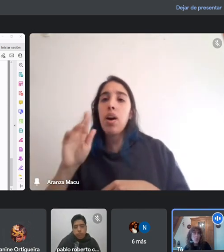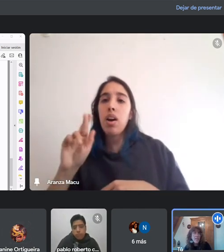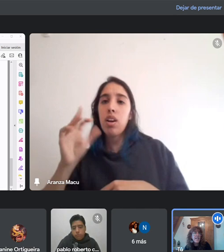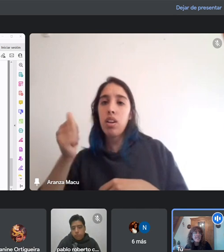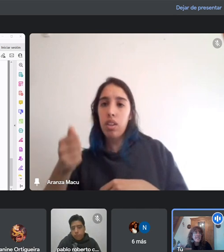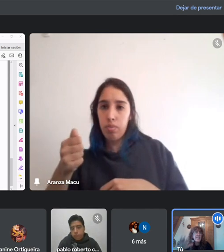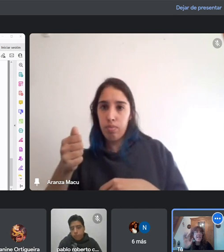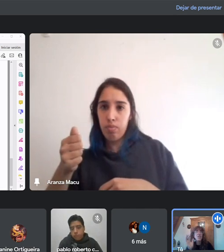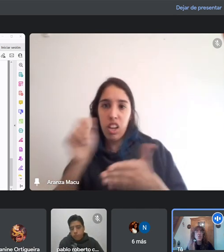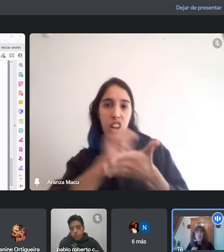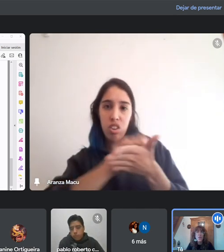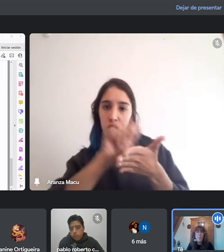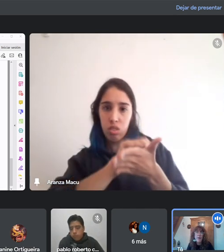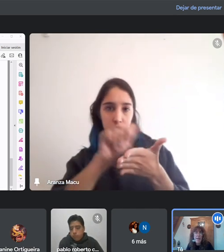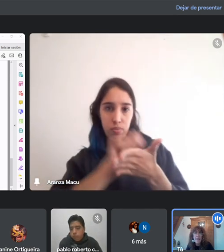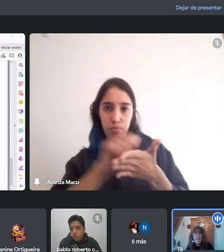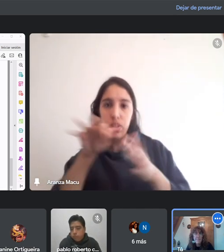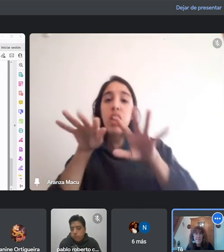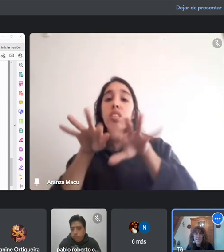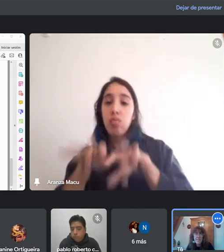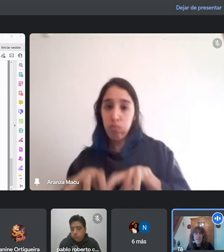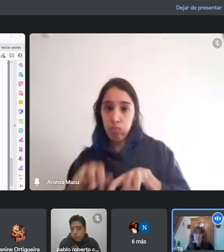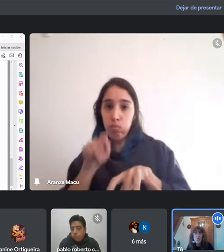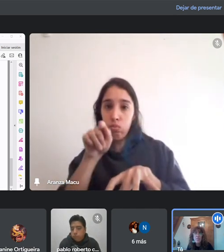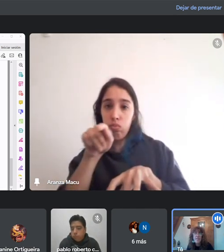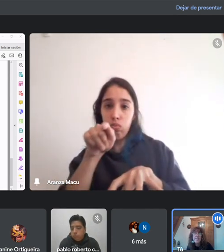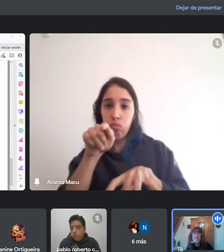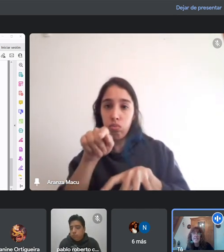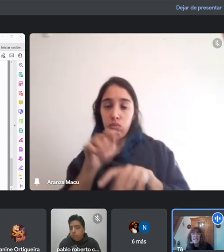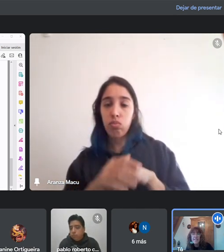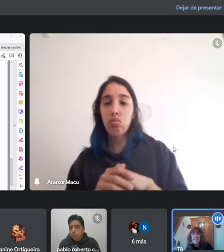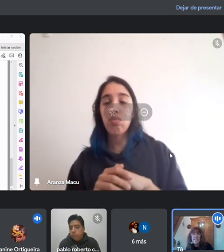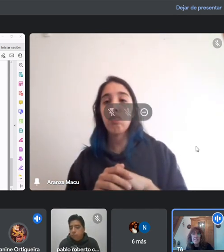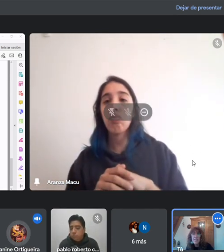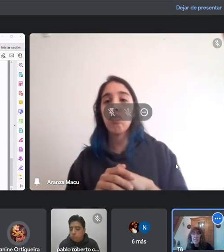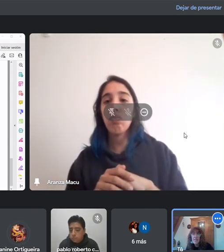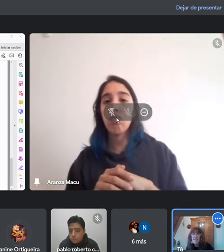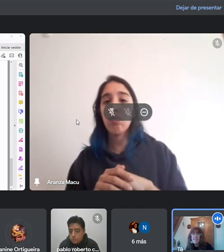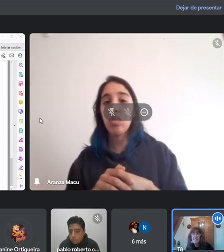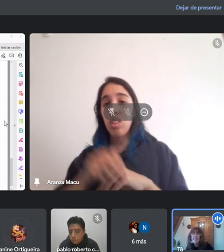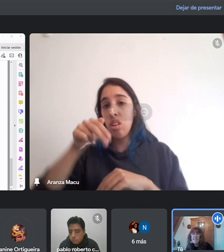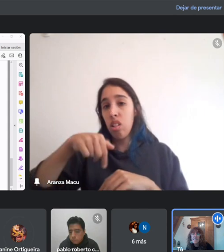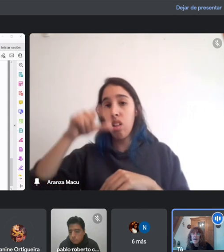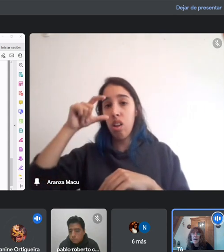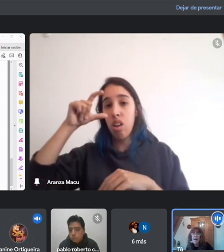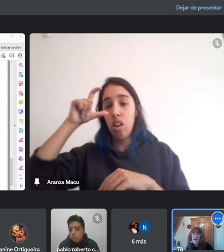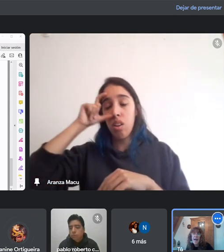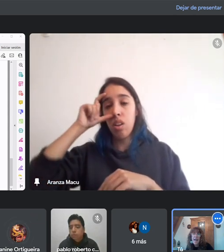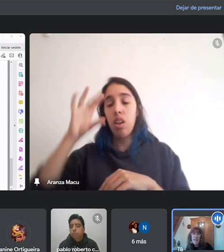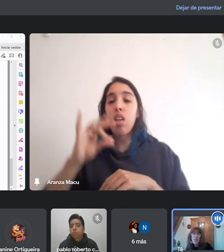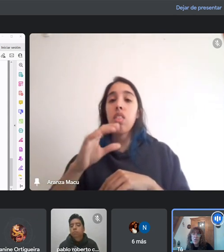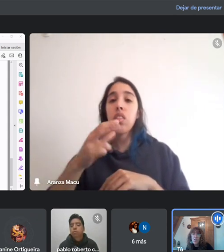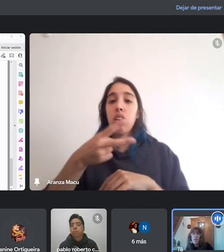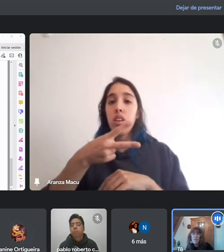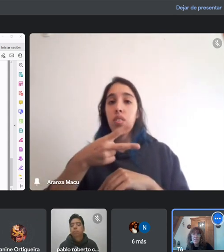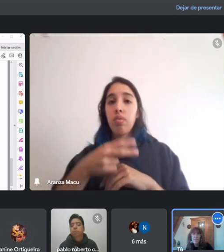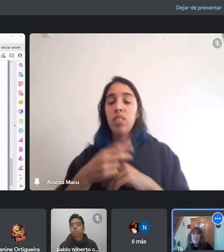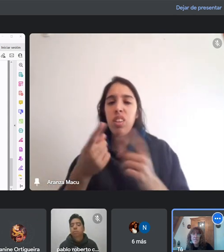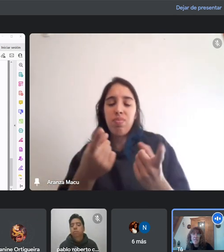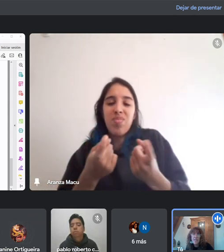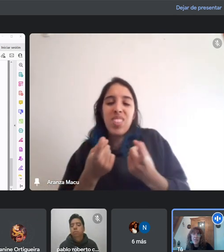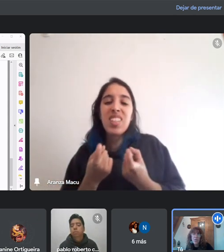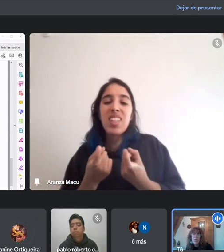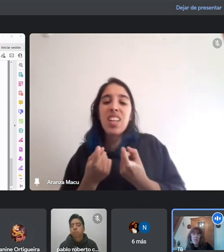No quiere decir en orden para, ¿sí? Entonces, ese need necesita algo...